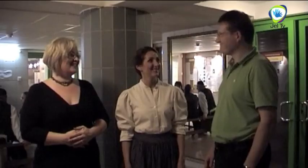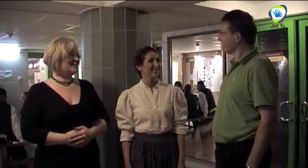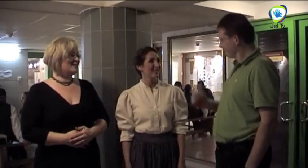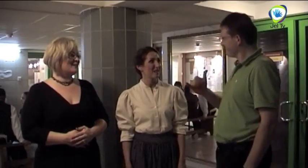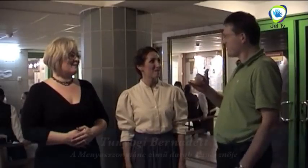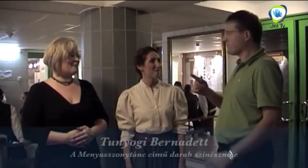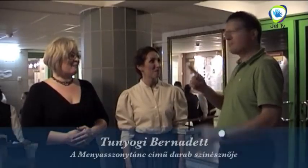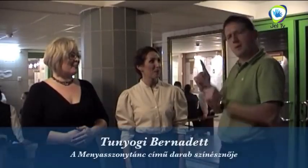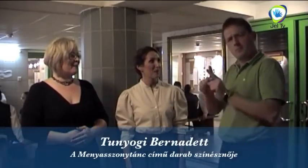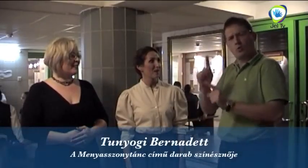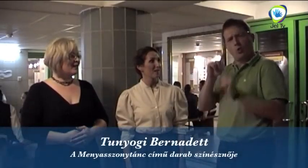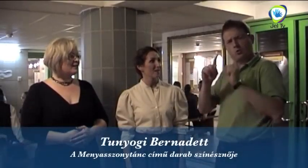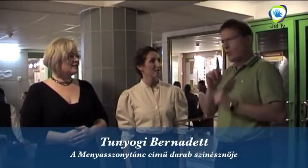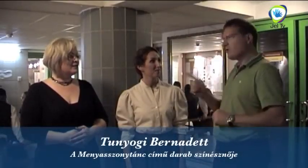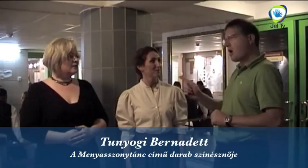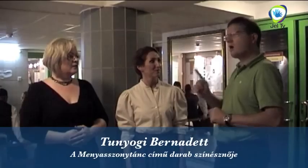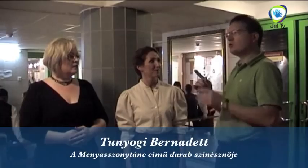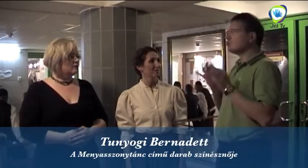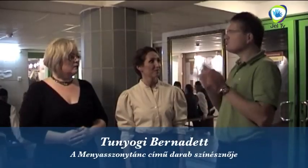szomjas!